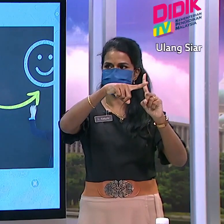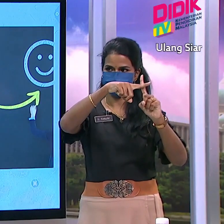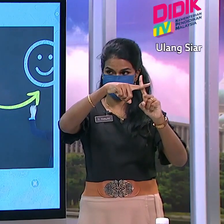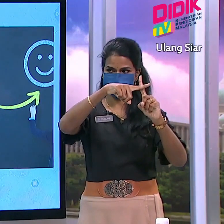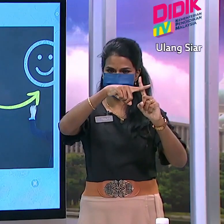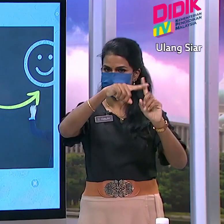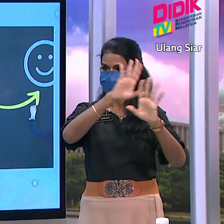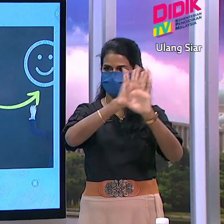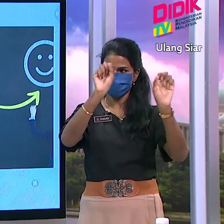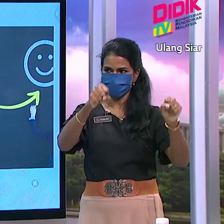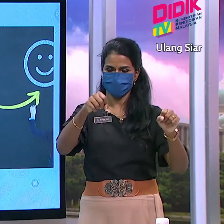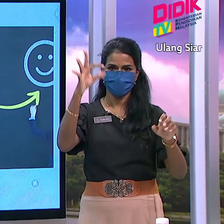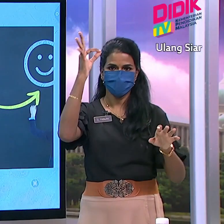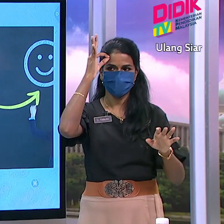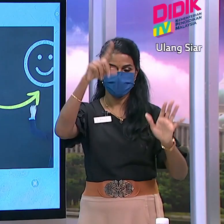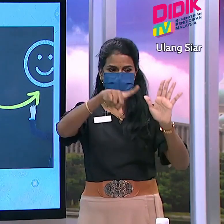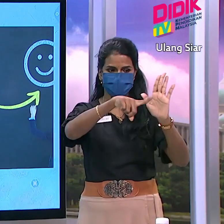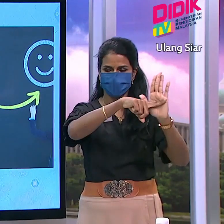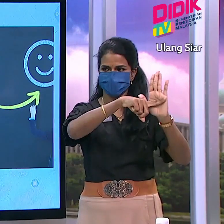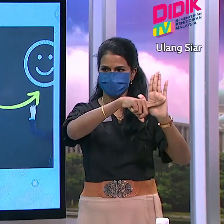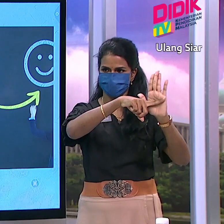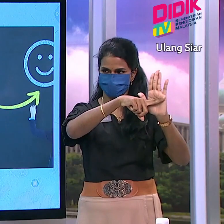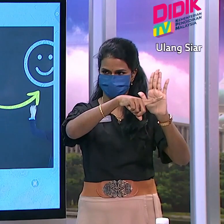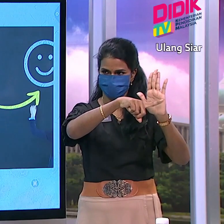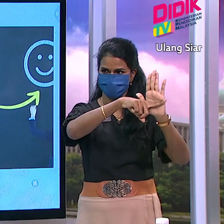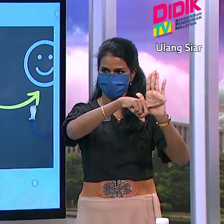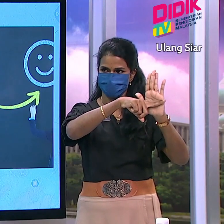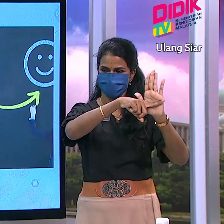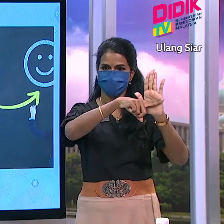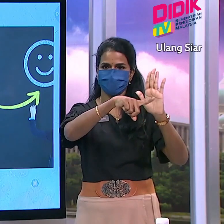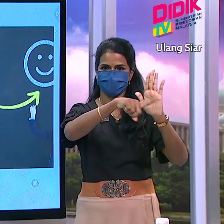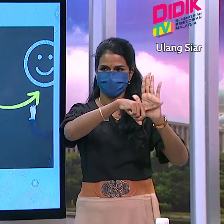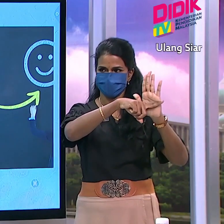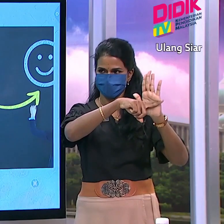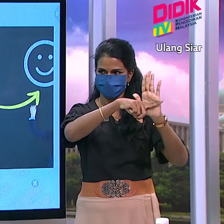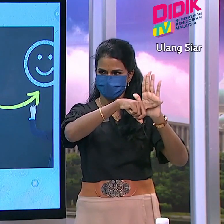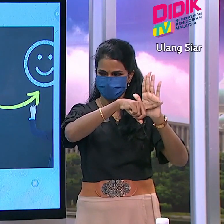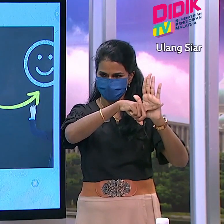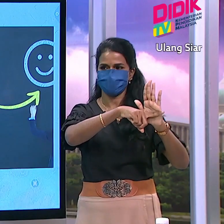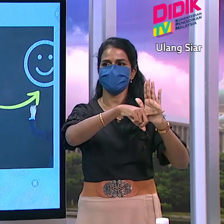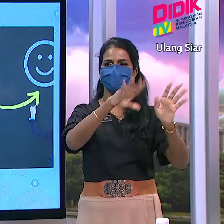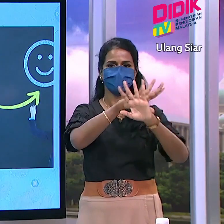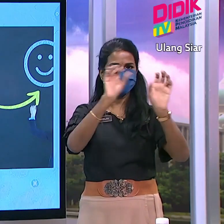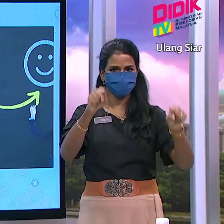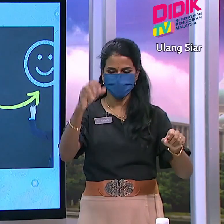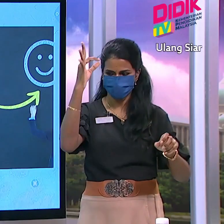Okay. Positif. Tak boleh fikir negatif. Oh, negatif. Okey. Tak boleh